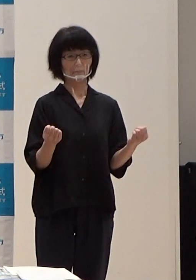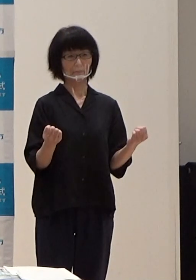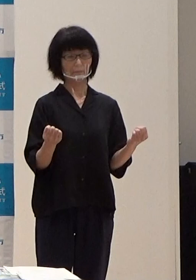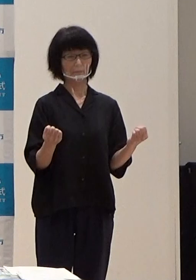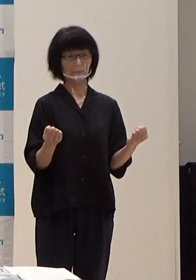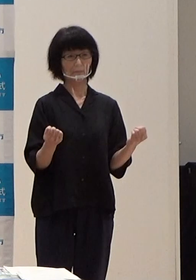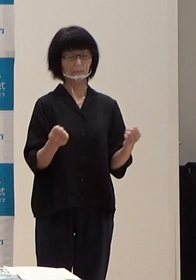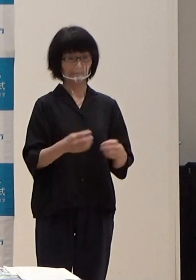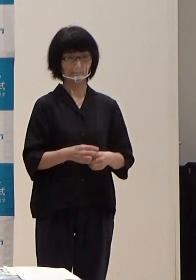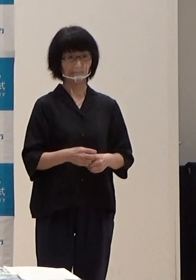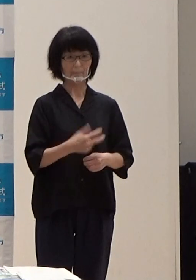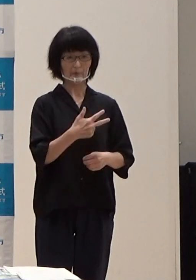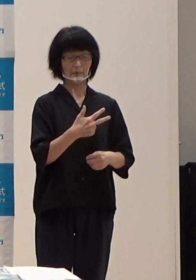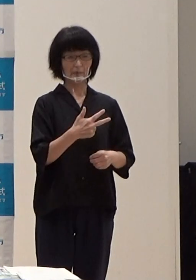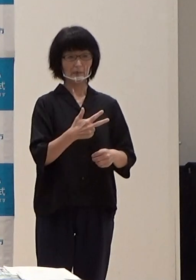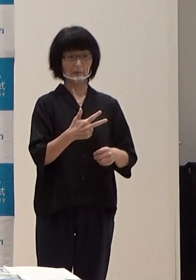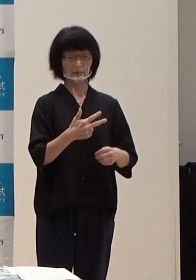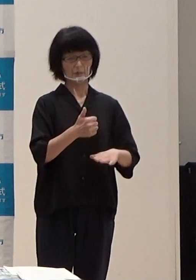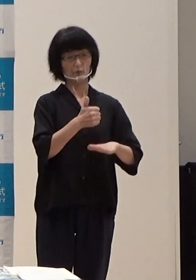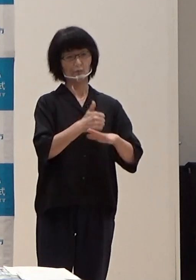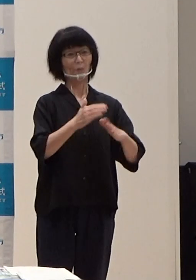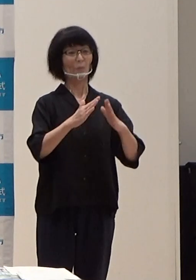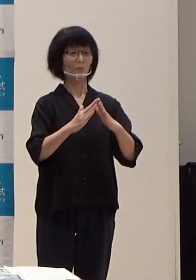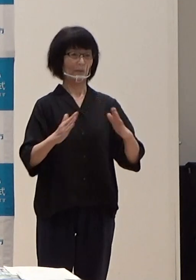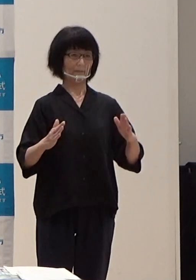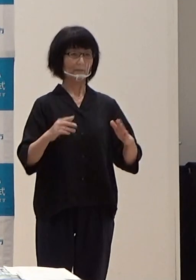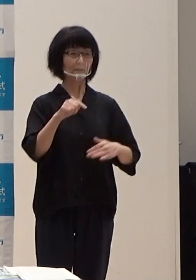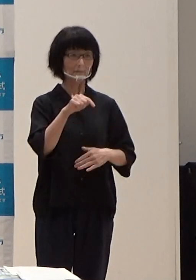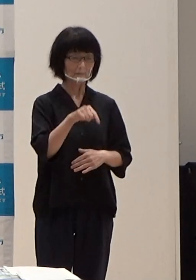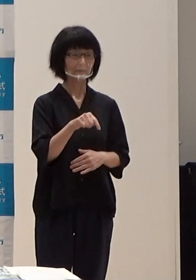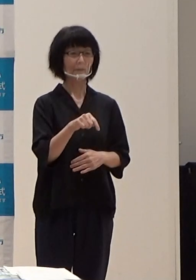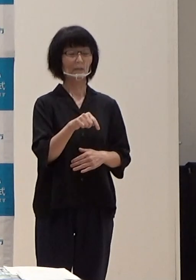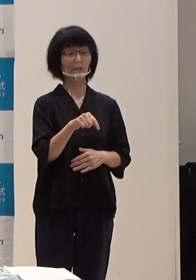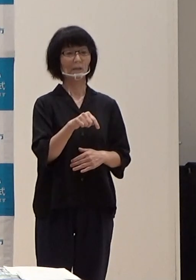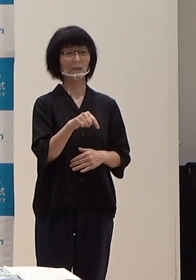あの市長会等からですね、